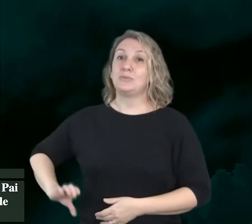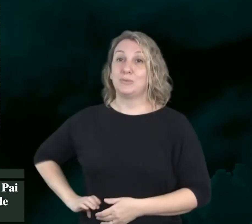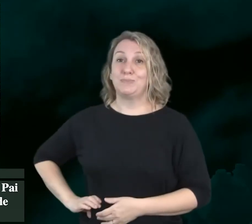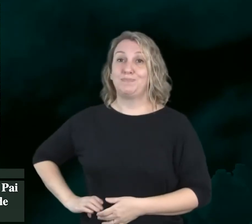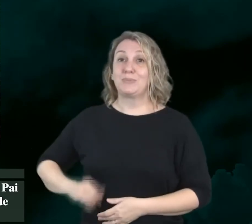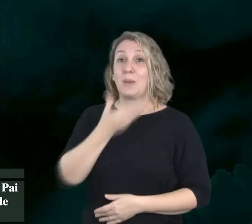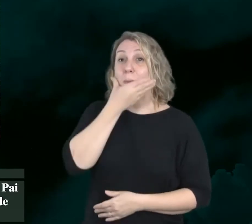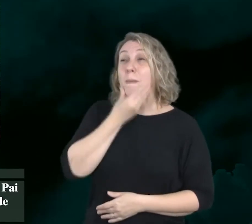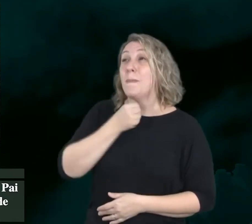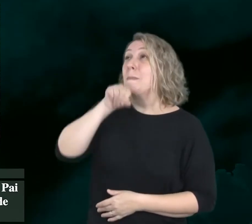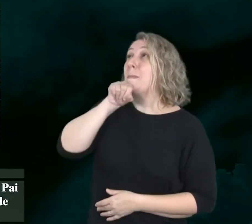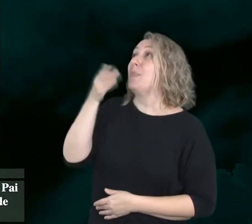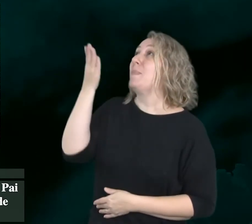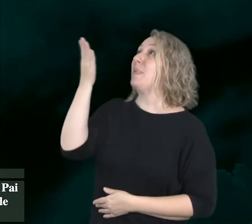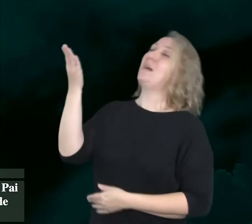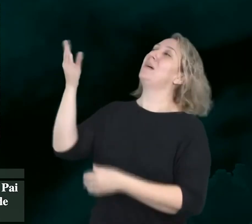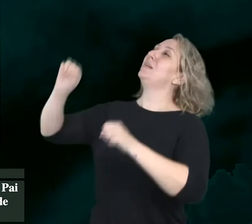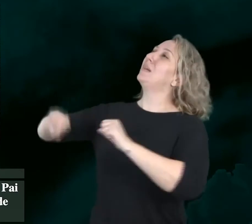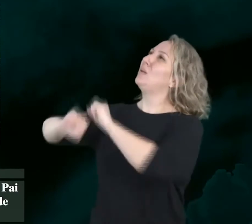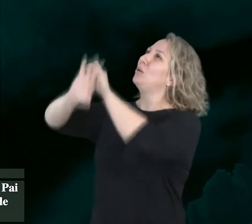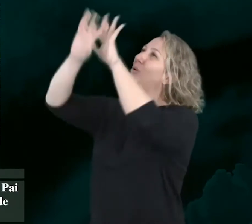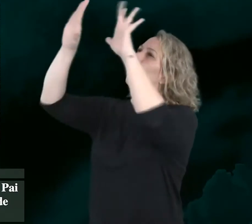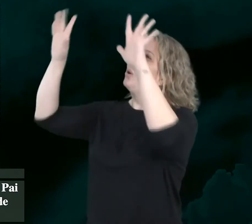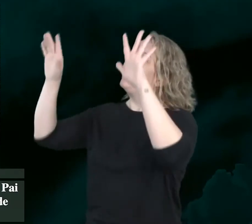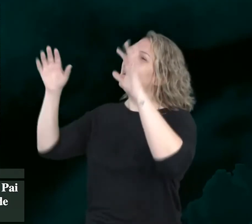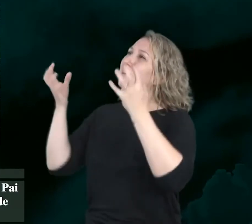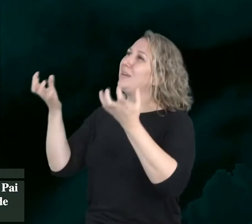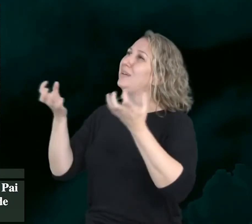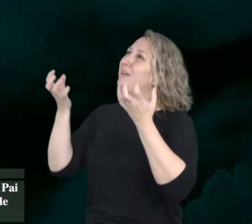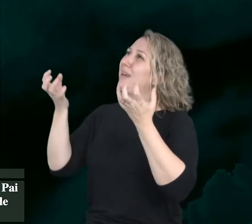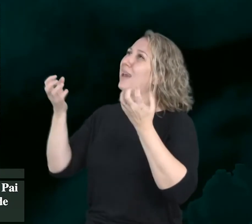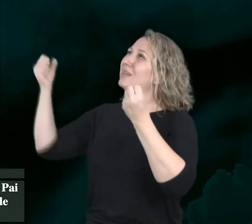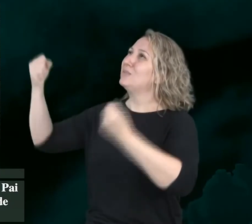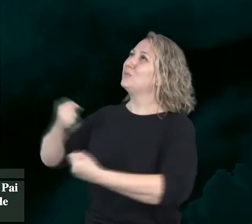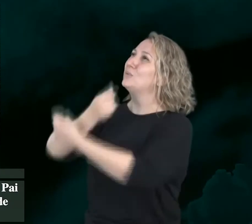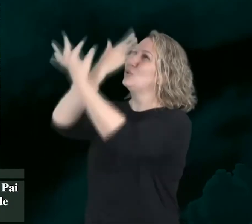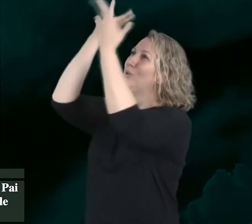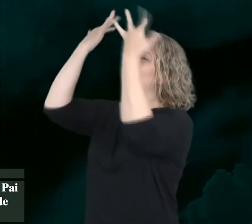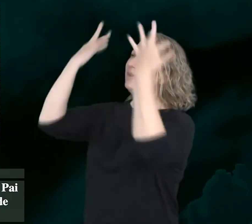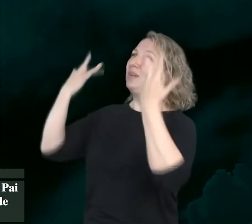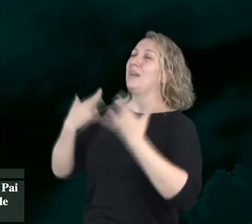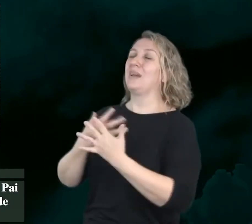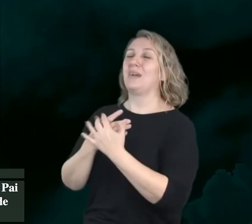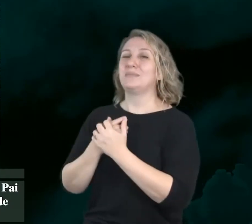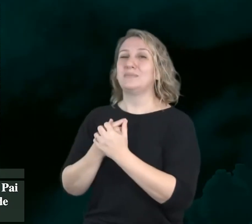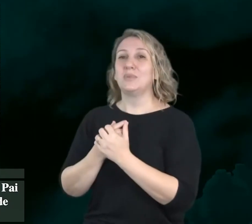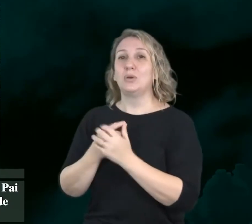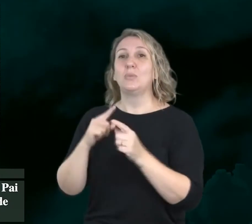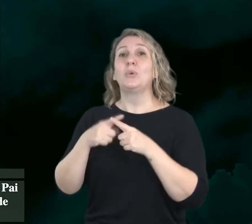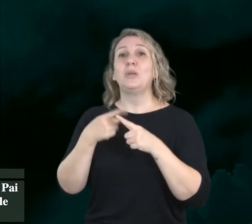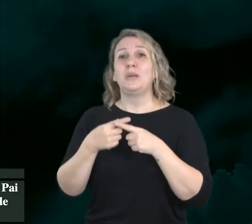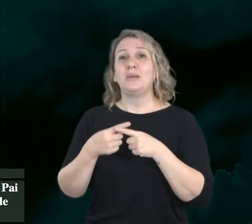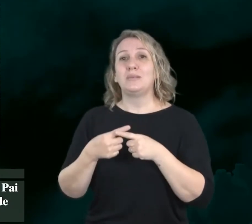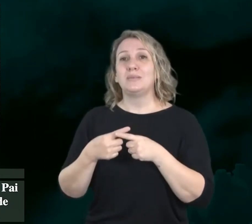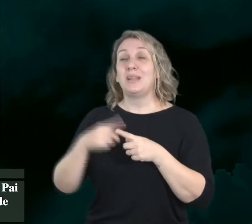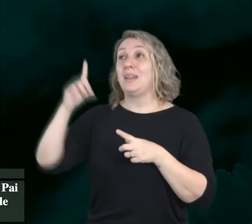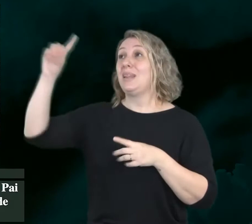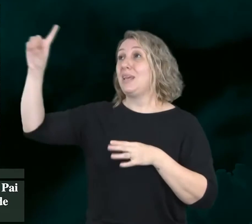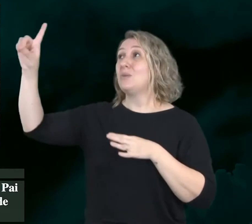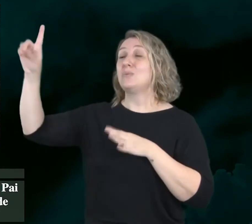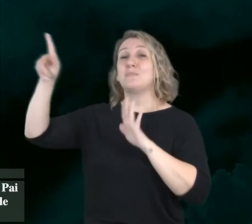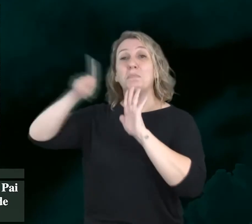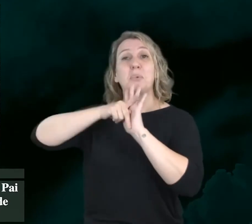Ele é o Pai da glória, Ele quer nos glorificar, porque Ele é a fonte da glória, Ele próprio é a glória, né? E que Ele